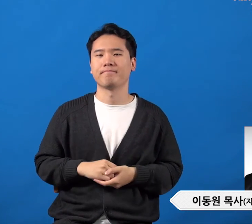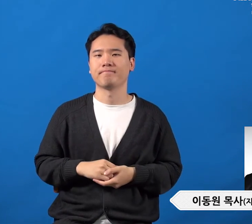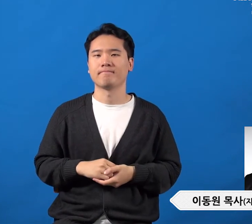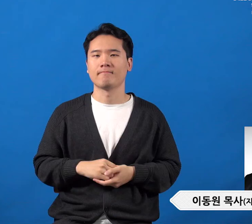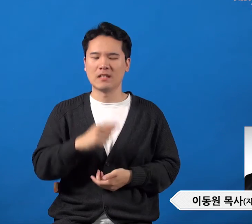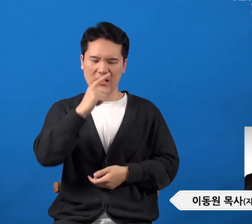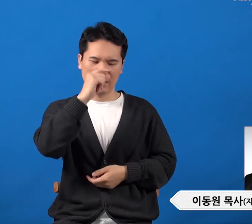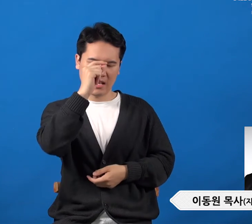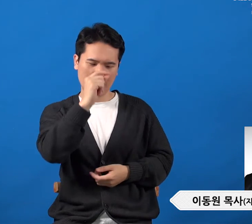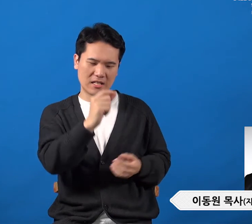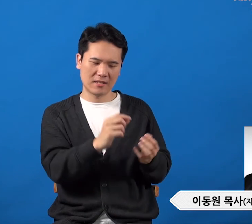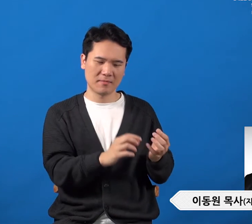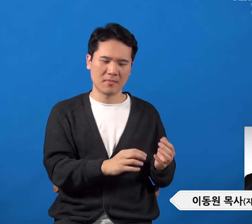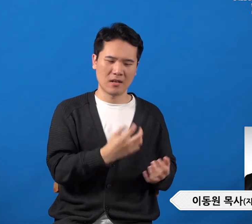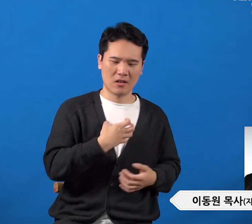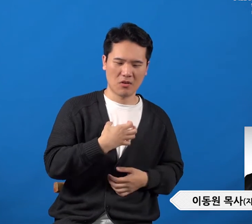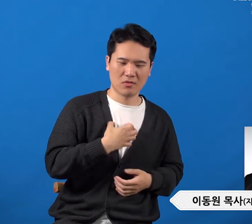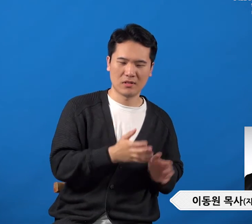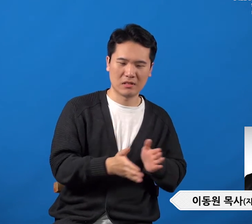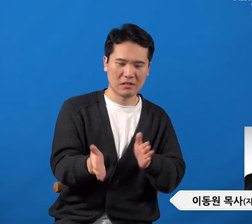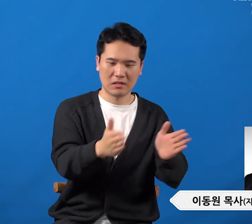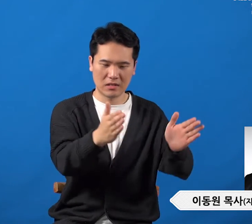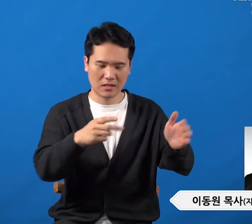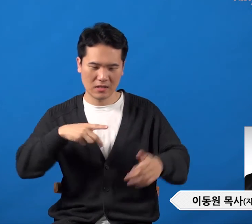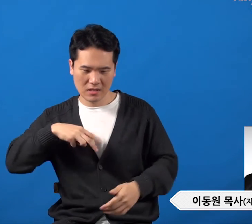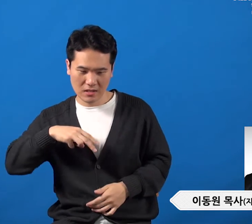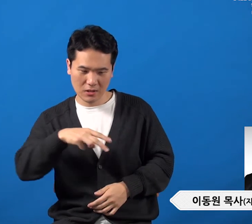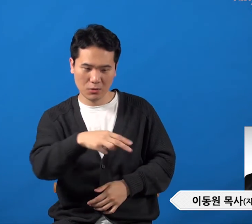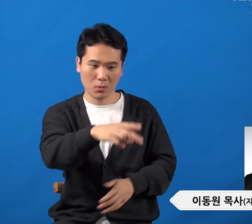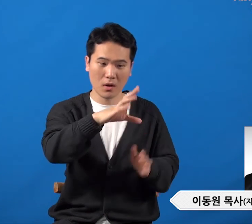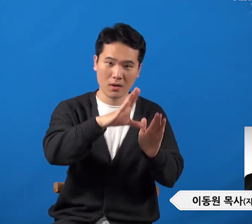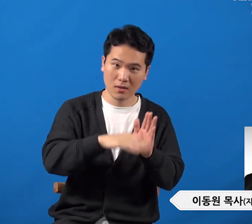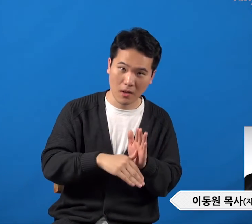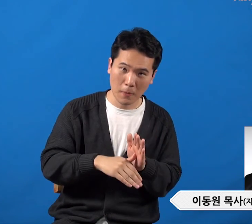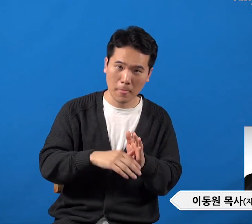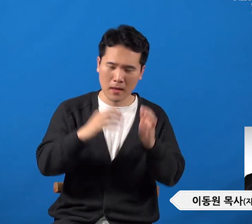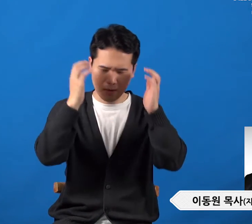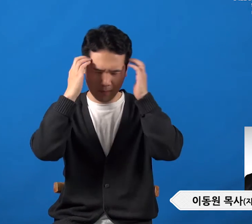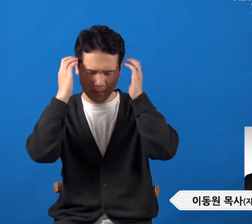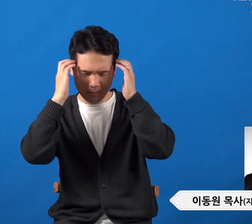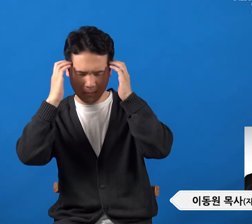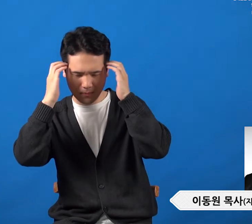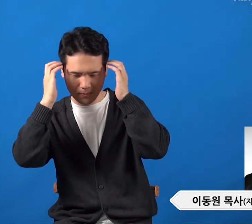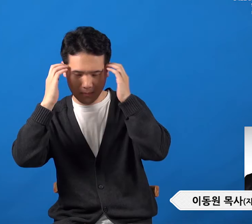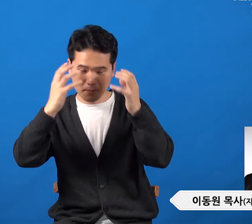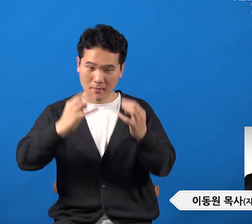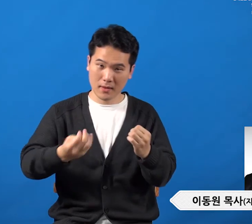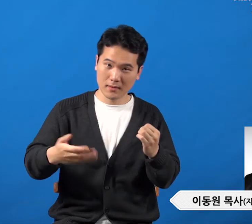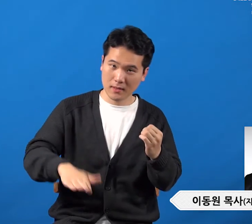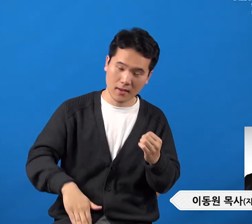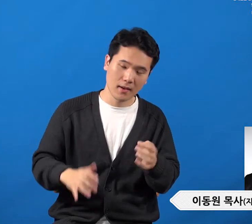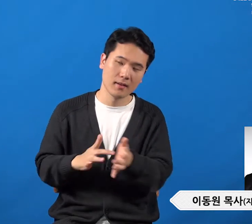인생을 허덕이면서 갈 때 시험과 환난 많으나 예수 인도하셨네.